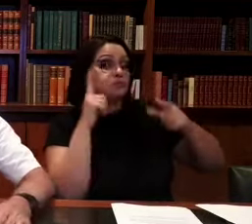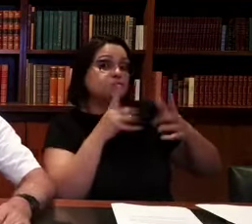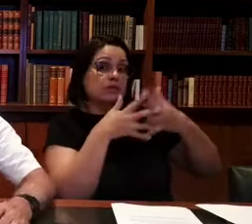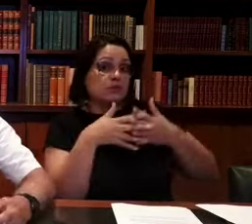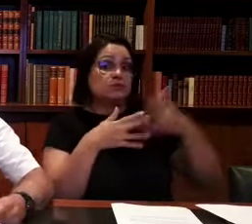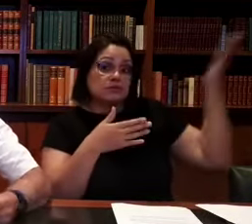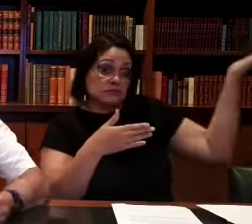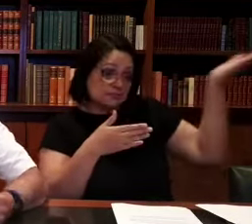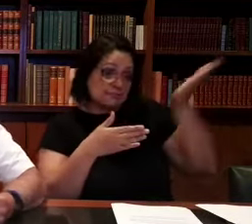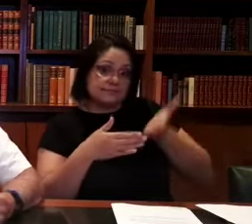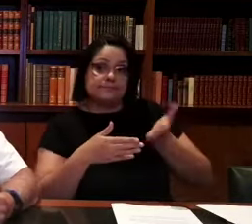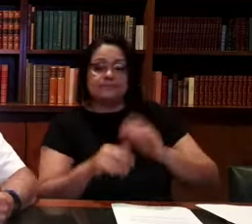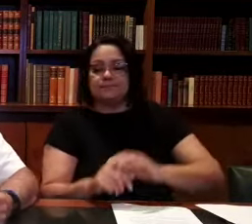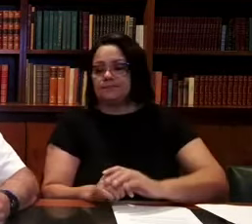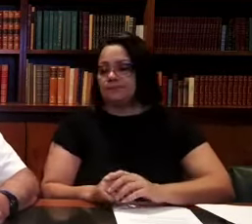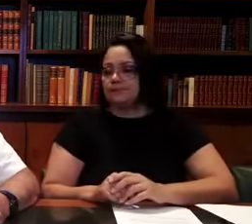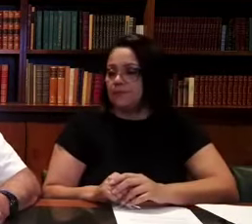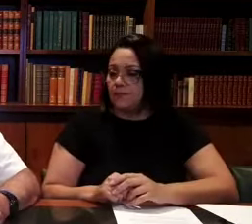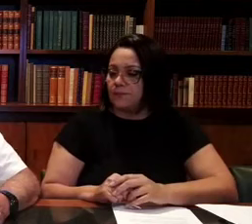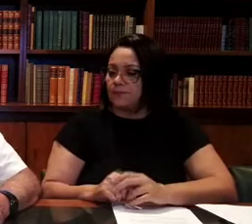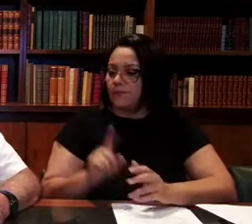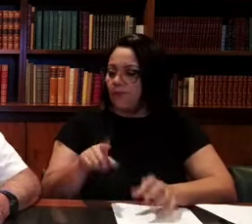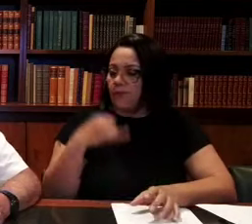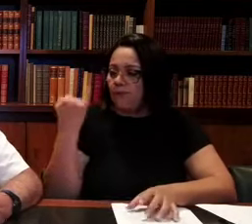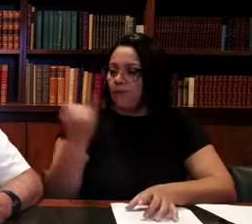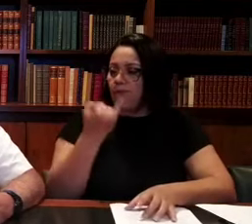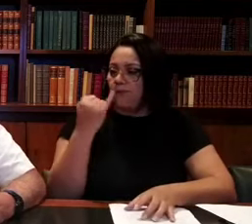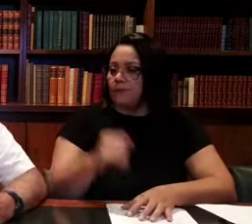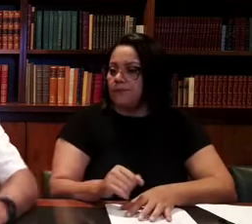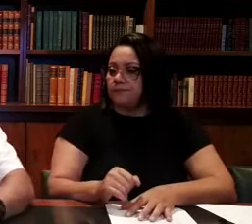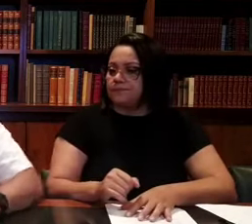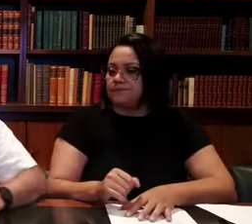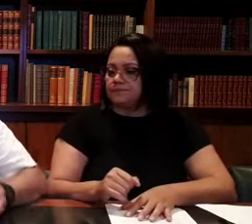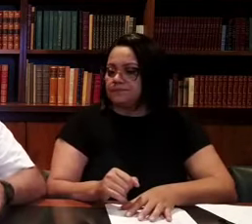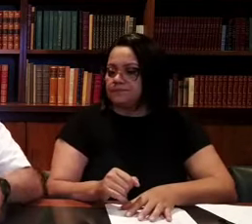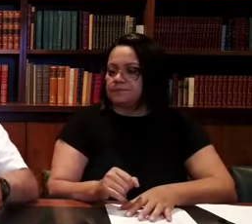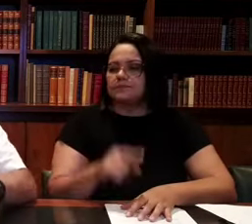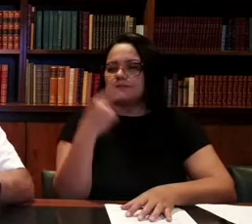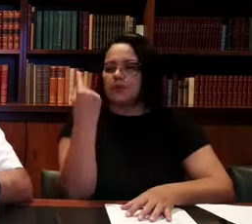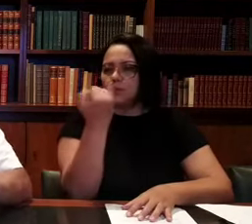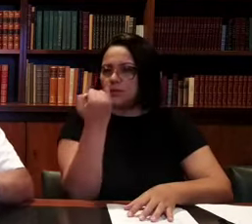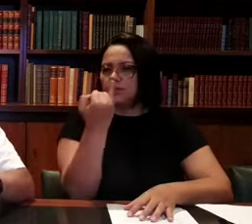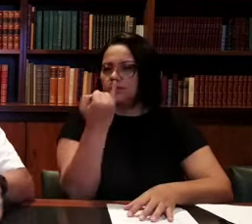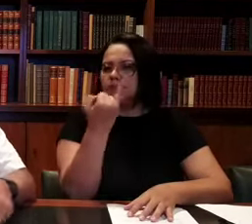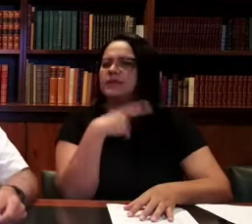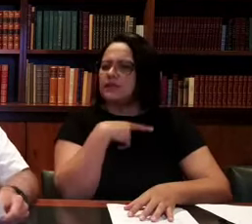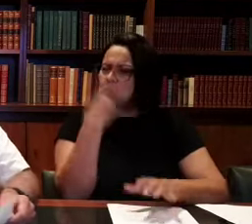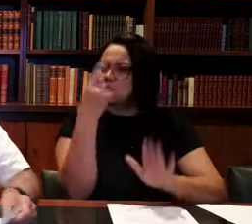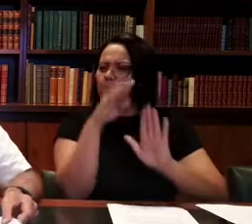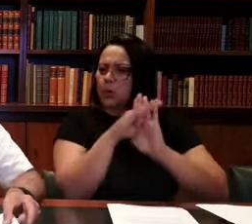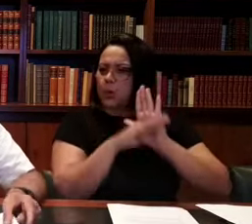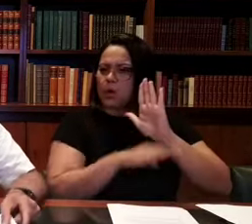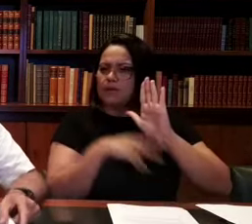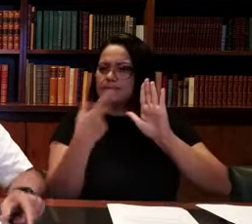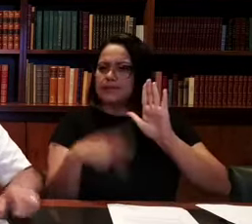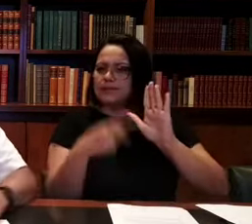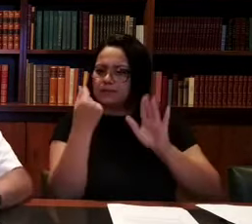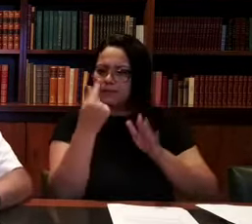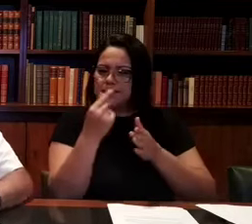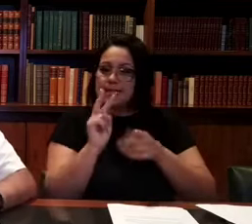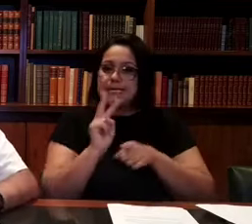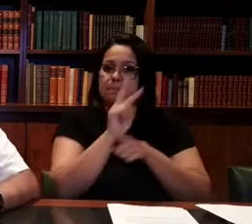aqui é o Como é que é o nome do seu é um programa programa nosso aqui para atender aí empréstimo